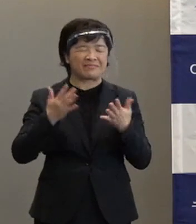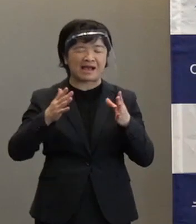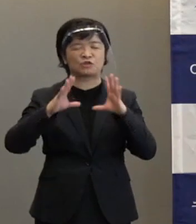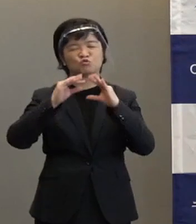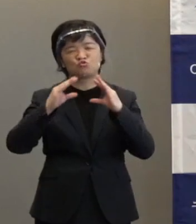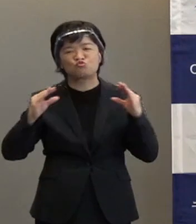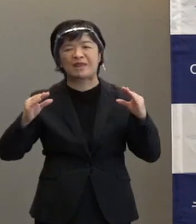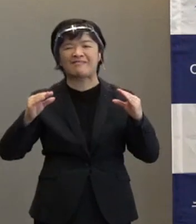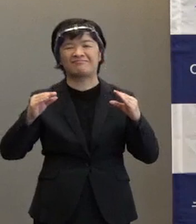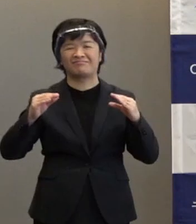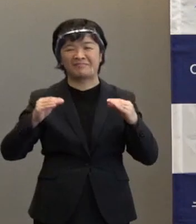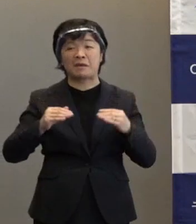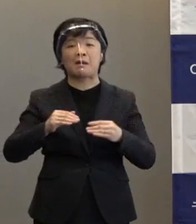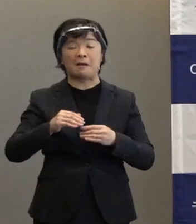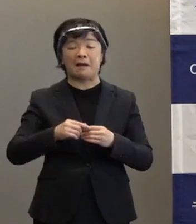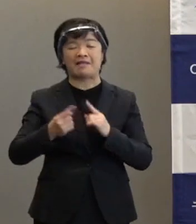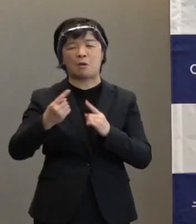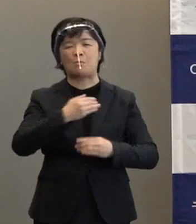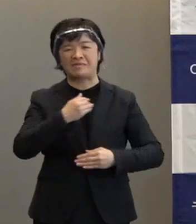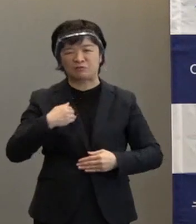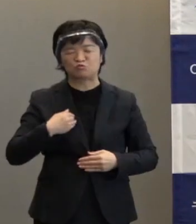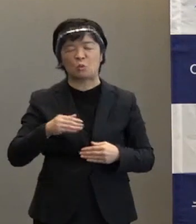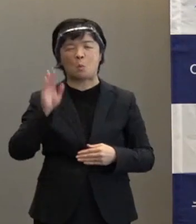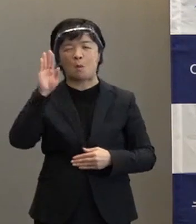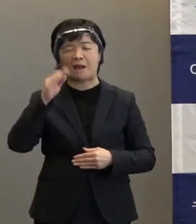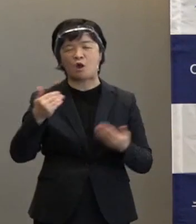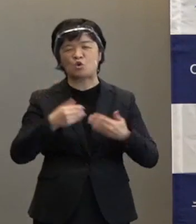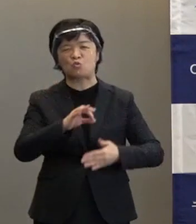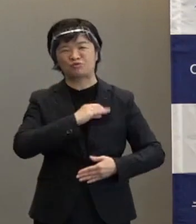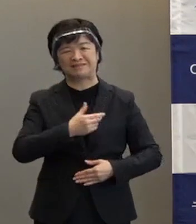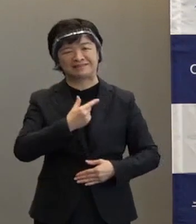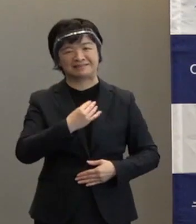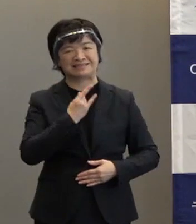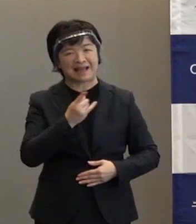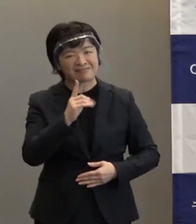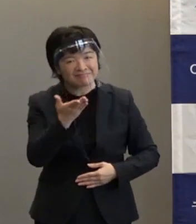躍に期待することを伺いたいと思います。お願いします。 我々今